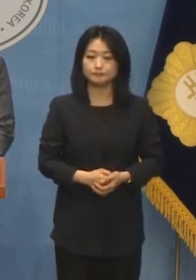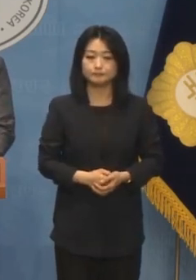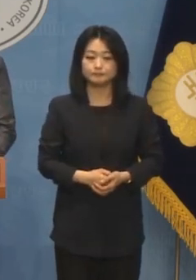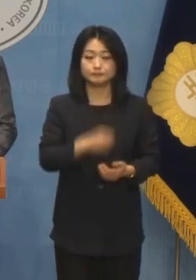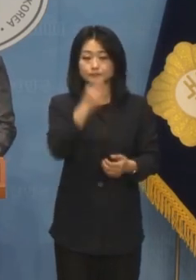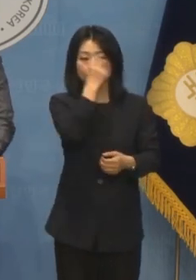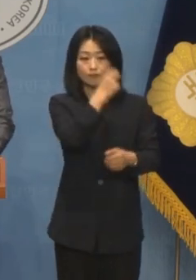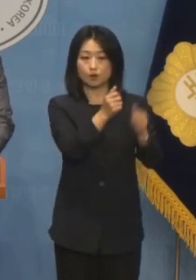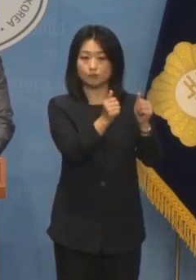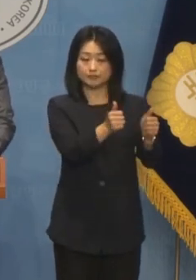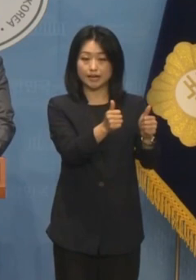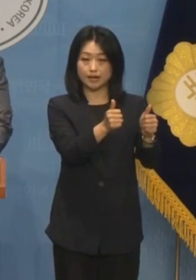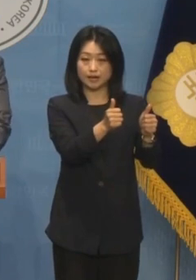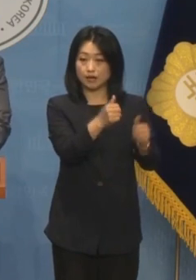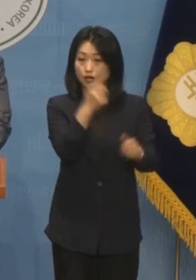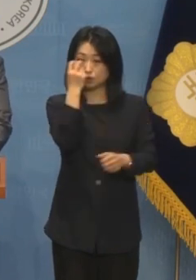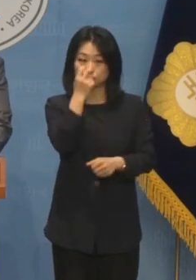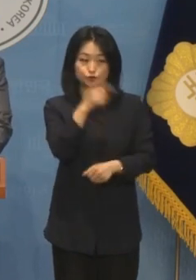검찰의